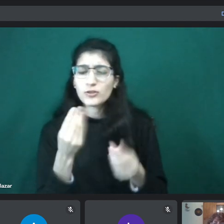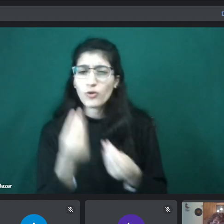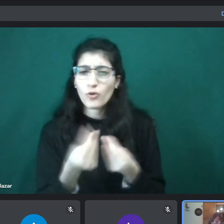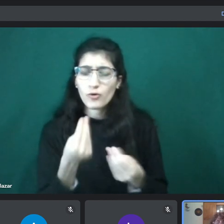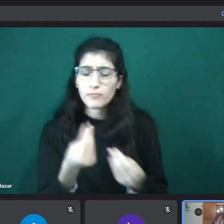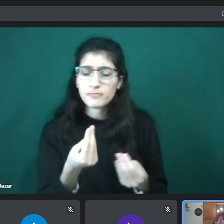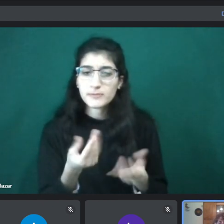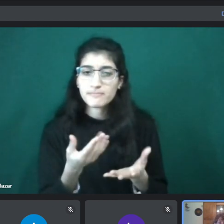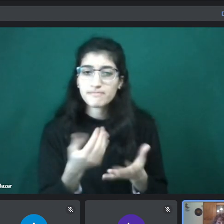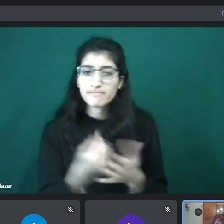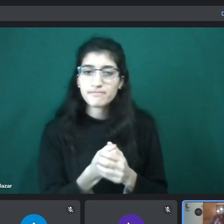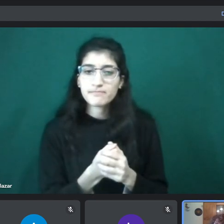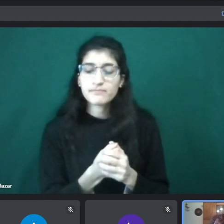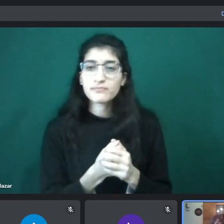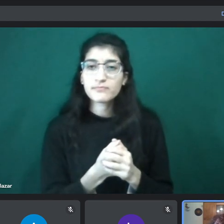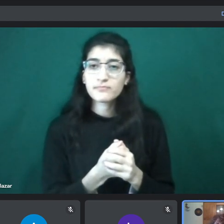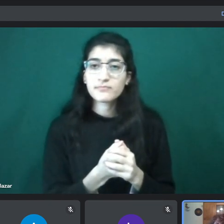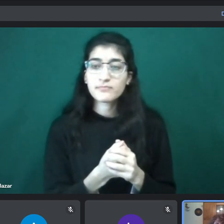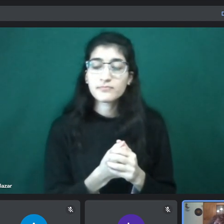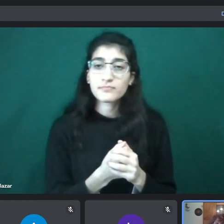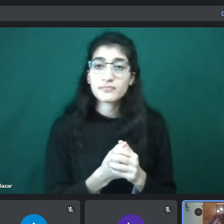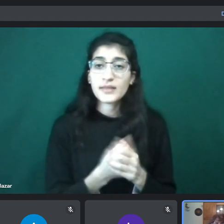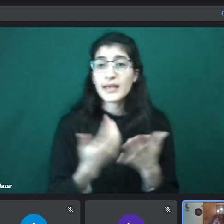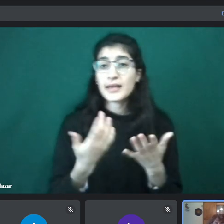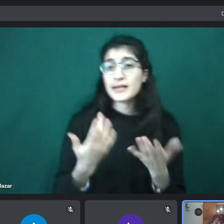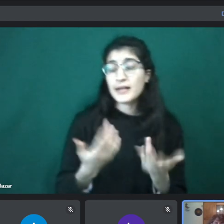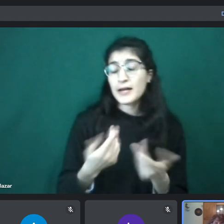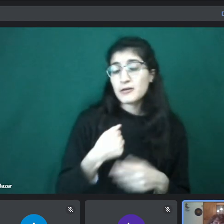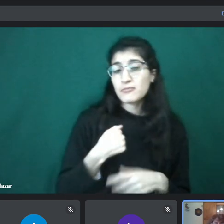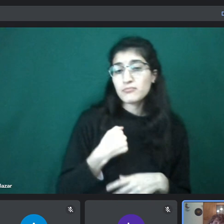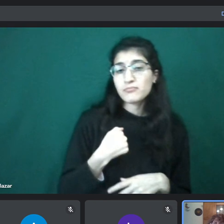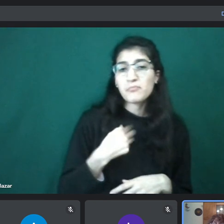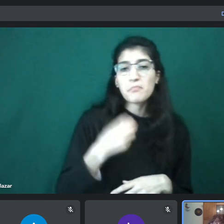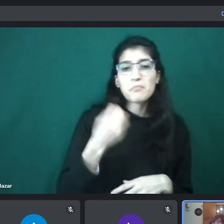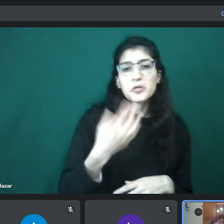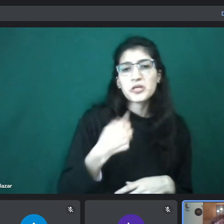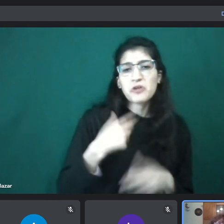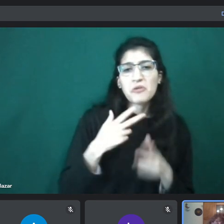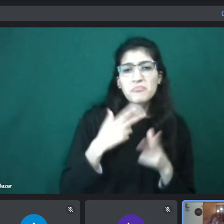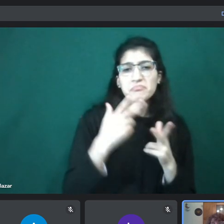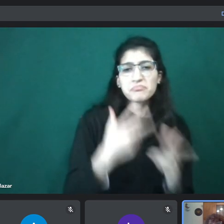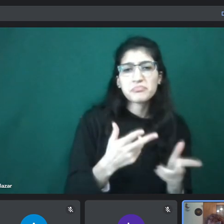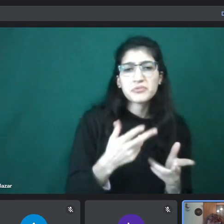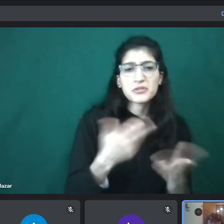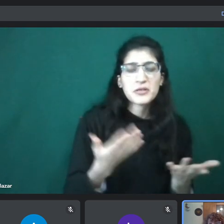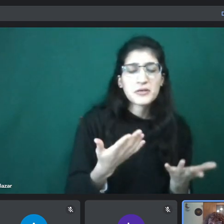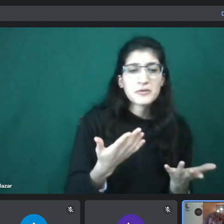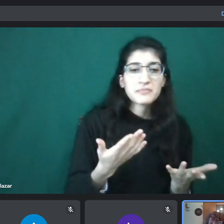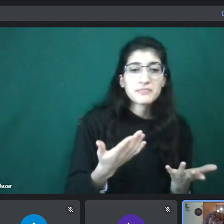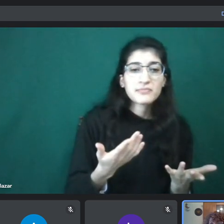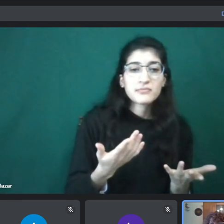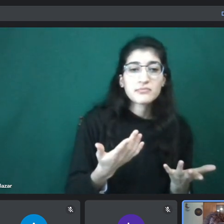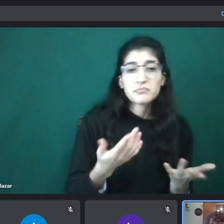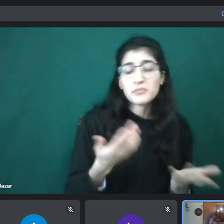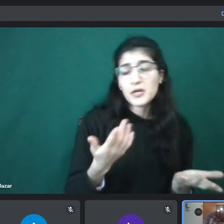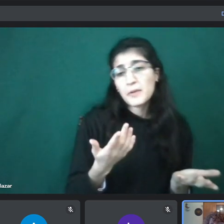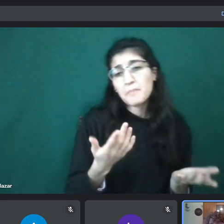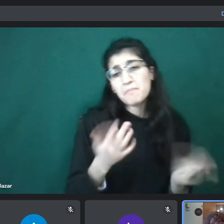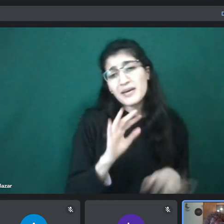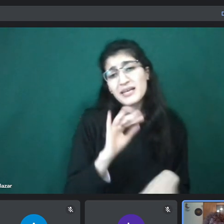Claro, ¿por qué yo digo así? Porque no sería en las áreas de la ciencia. Bueno, tal vez podría llegar a ser, sí. Puede